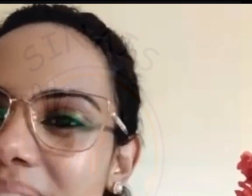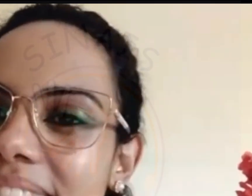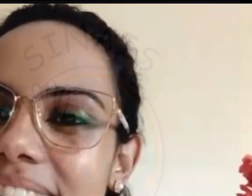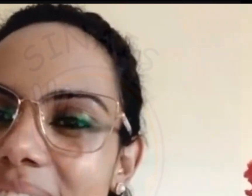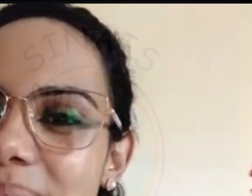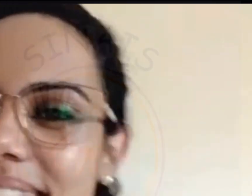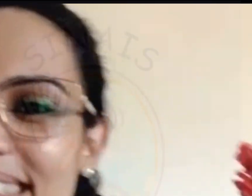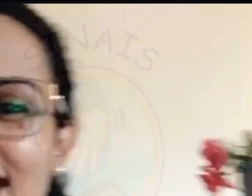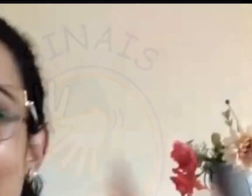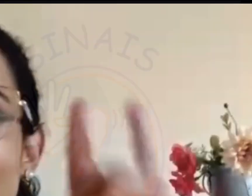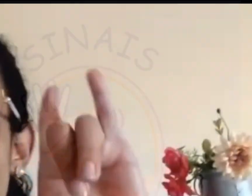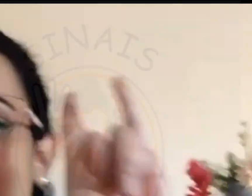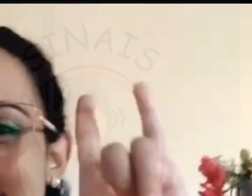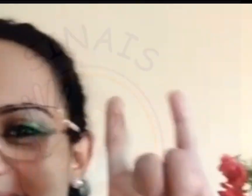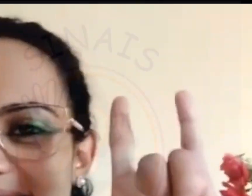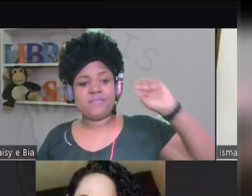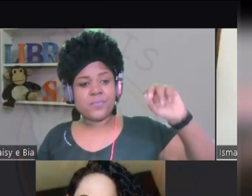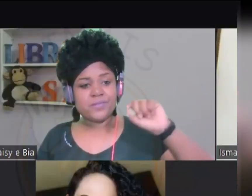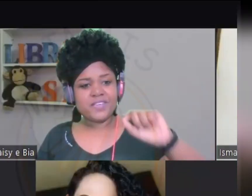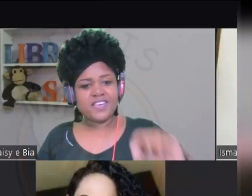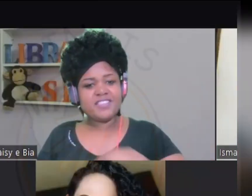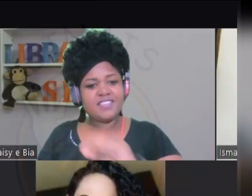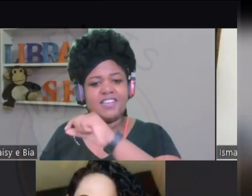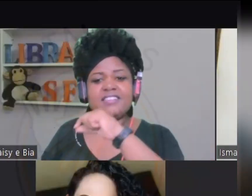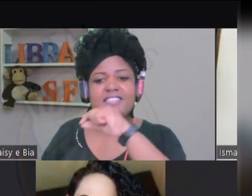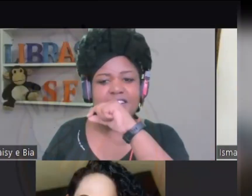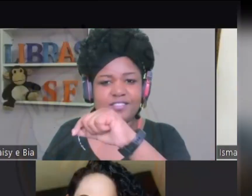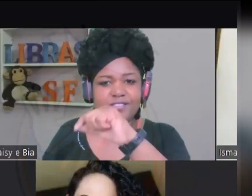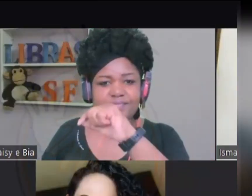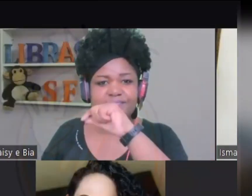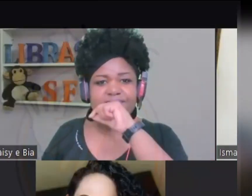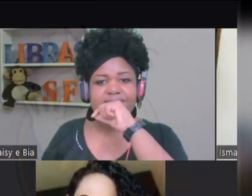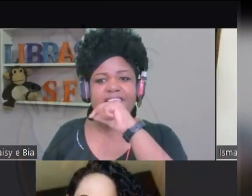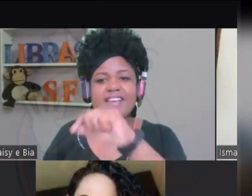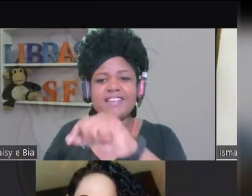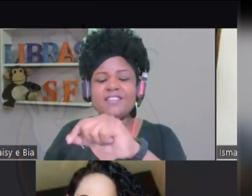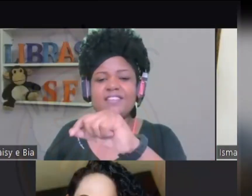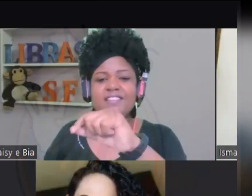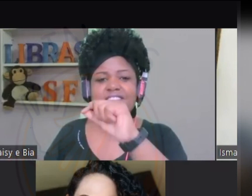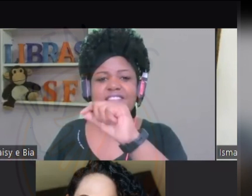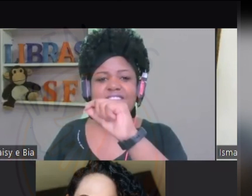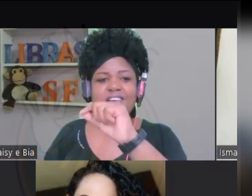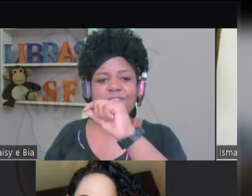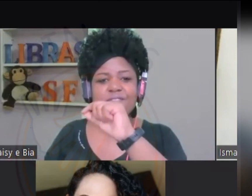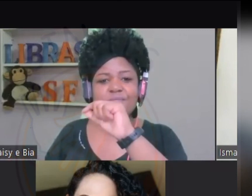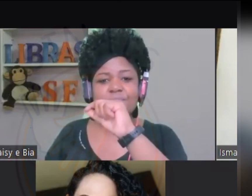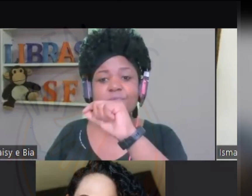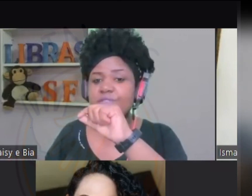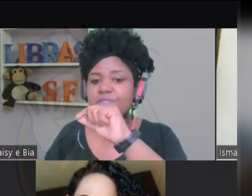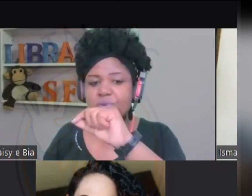da Libras. Português sinalizado. Esse é algo muito